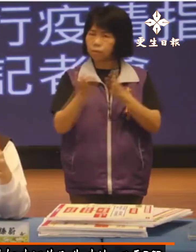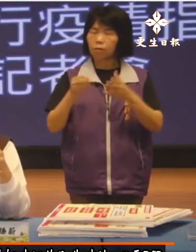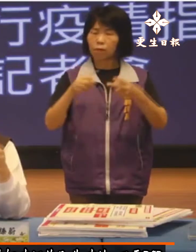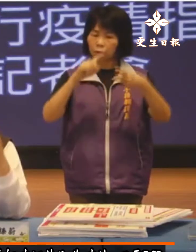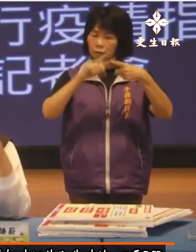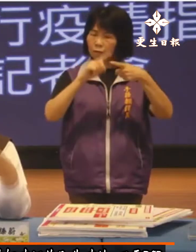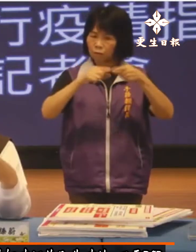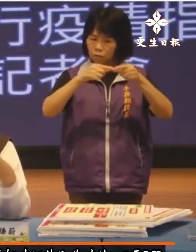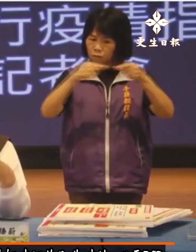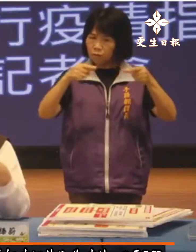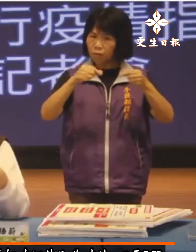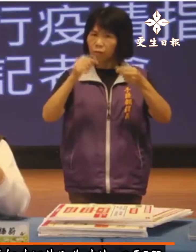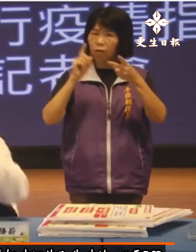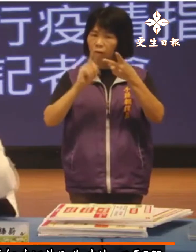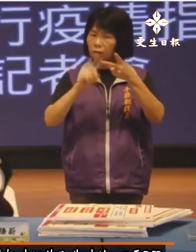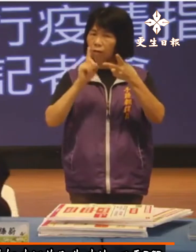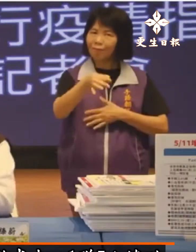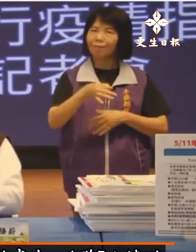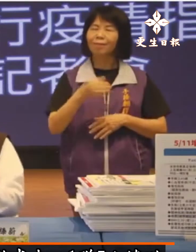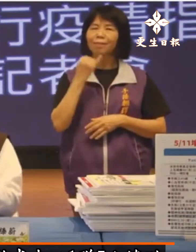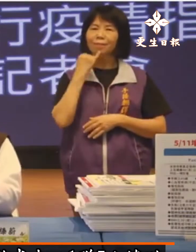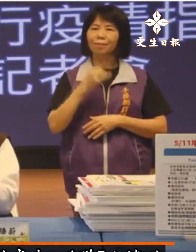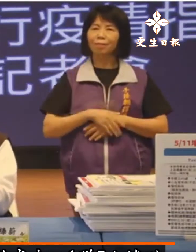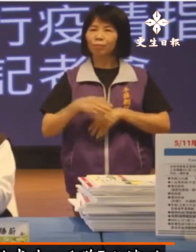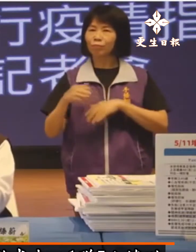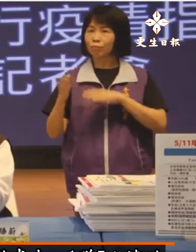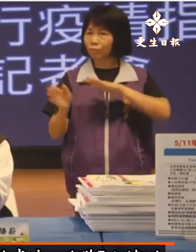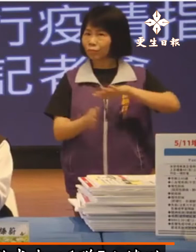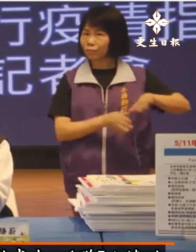这个健保卡，这两件都要带上。现在